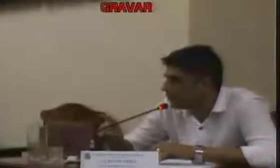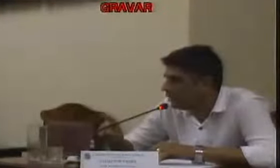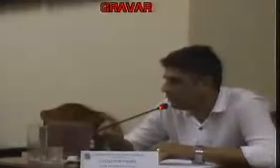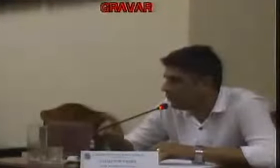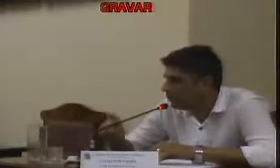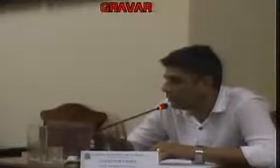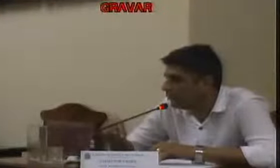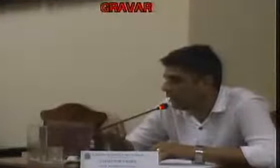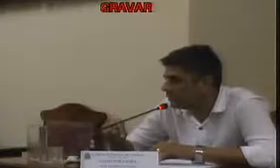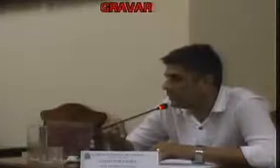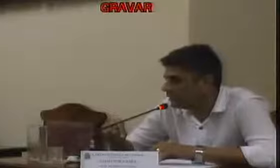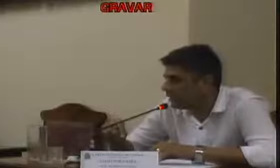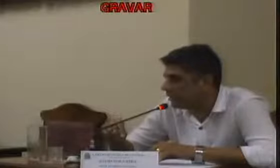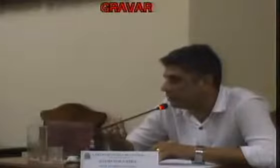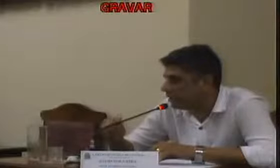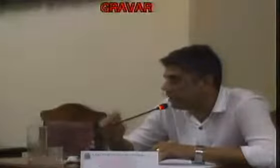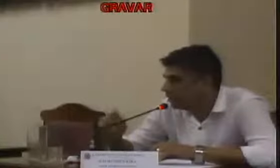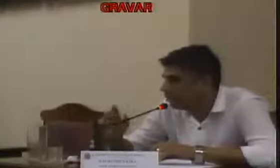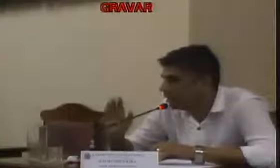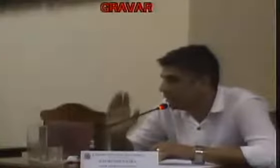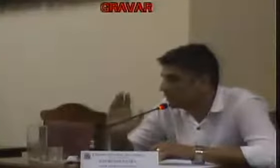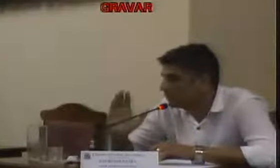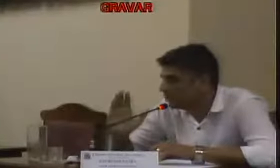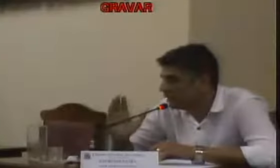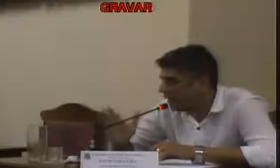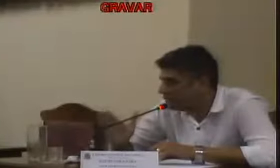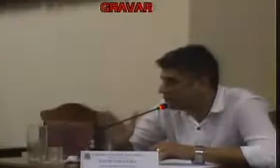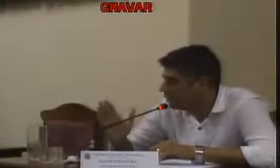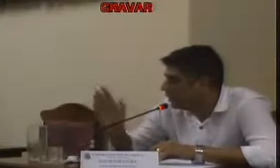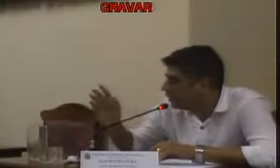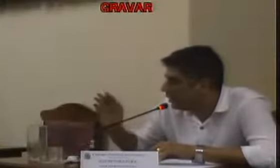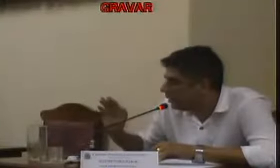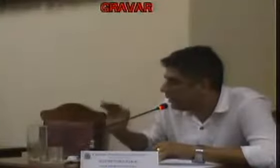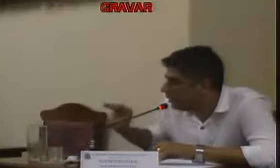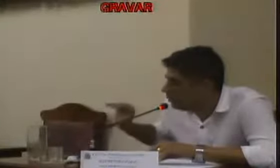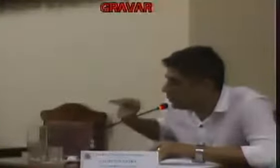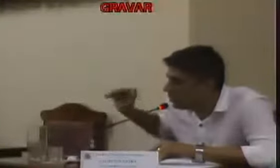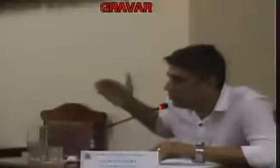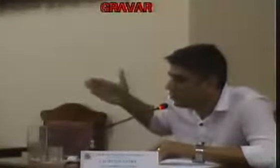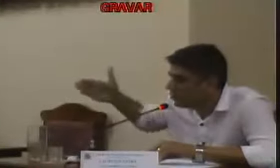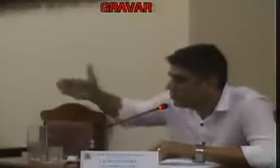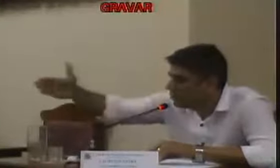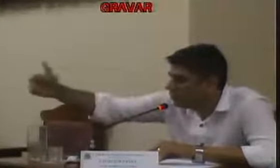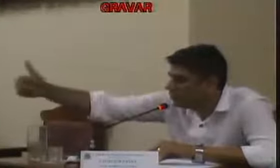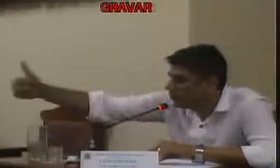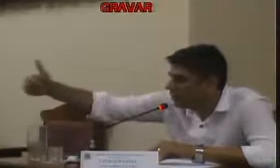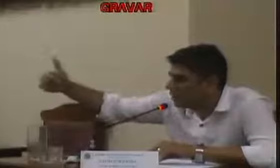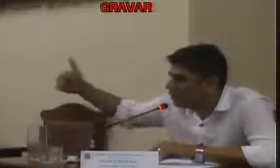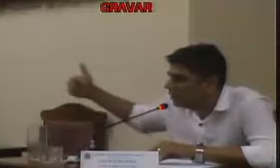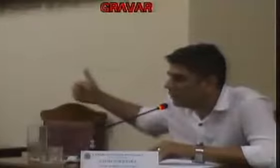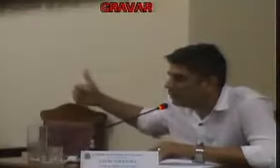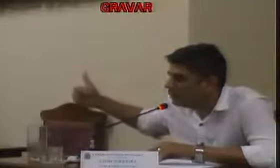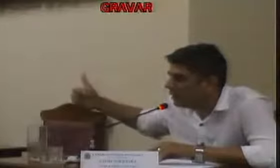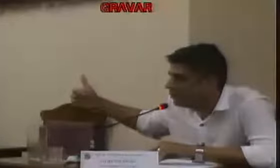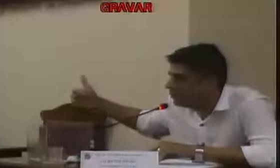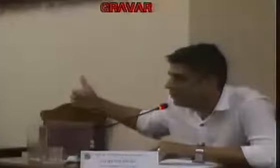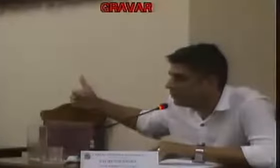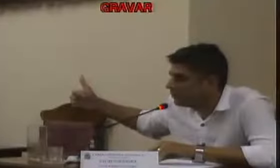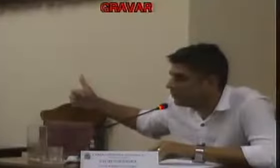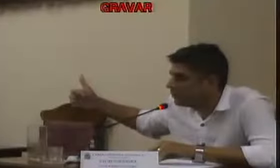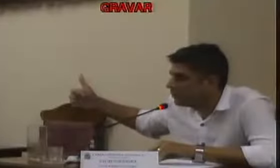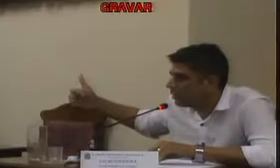obras que eles fazem na cidade. Vou dar um exemplo claro, que é aquele ali perto da rua do Roger Guts ali. Como é que chama aquela rua ali que vem do cemitério